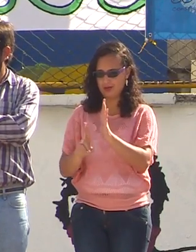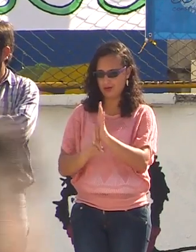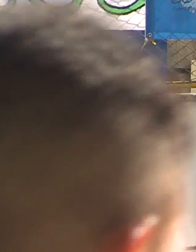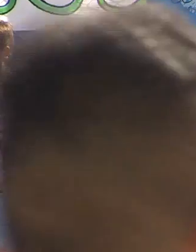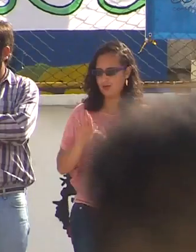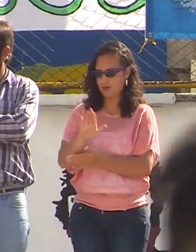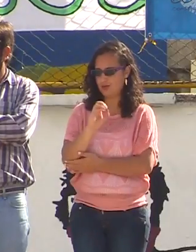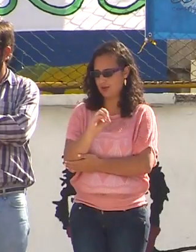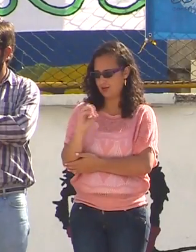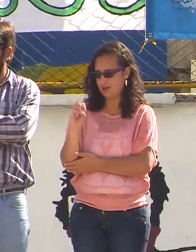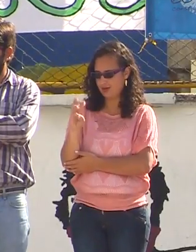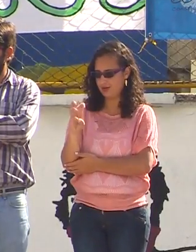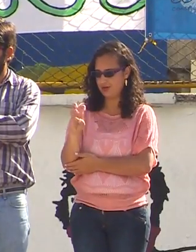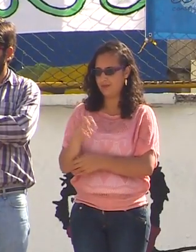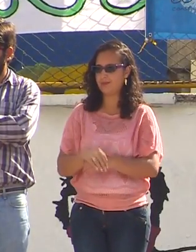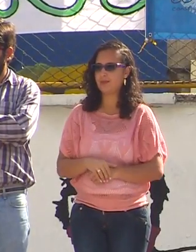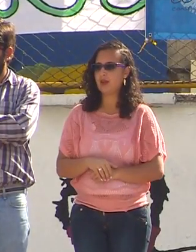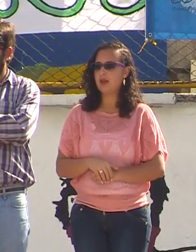acuerda.